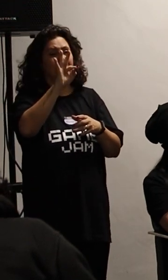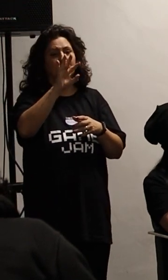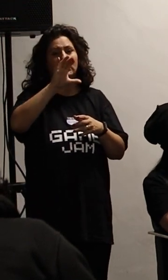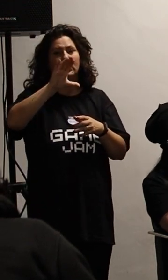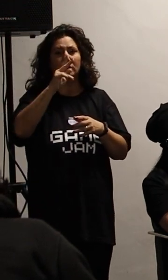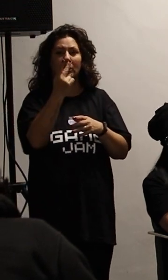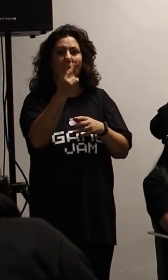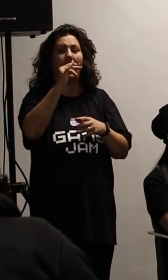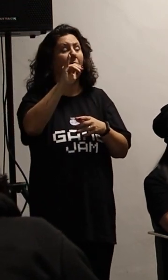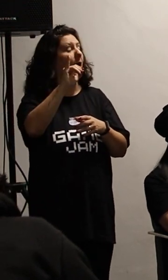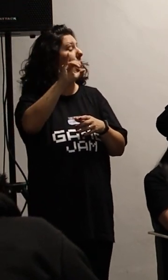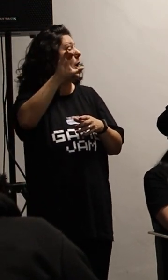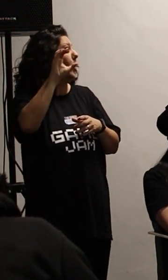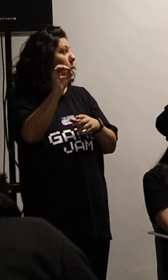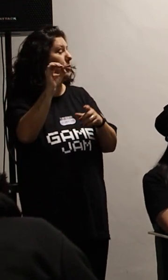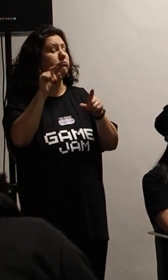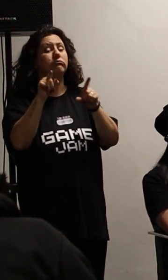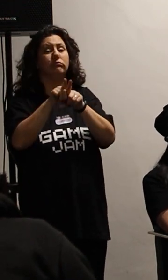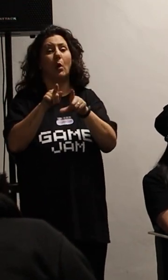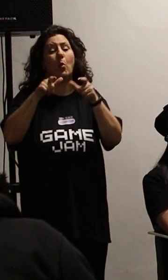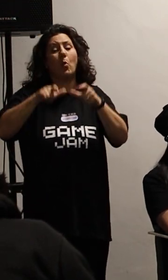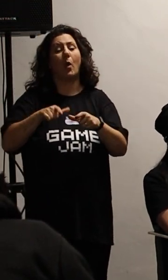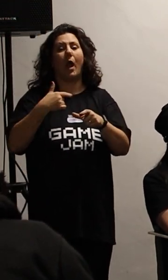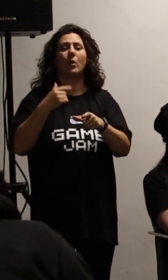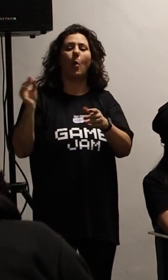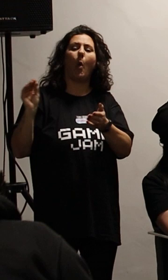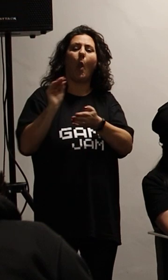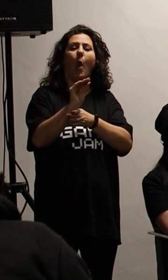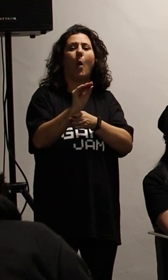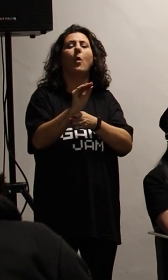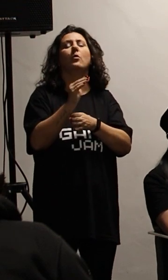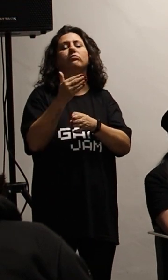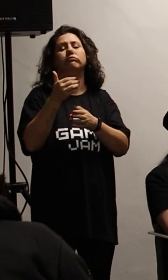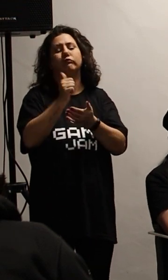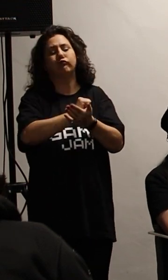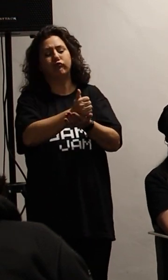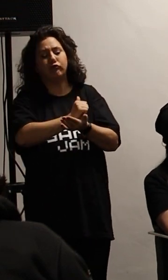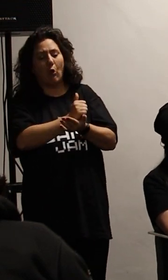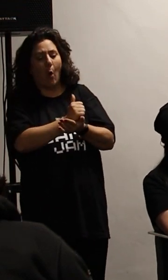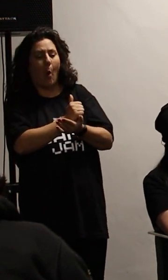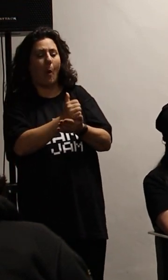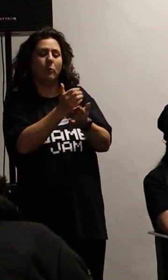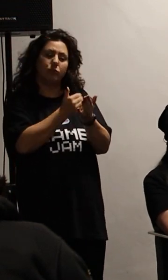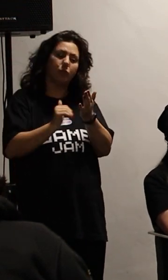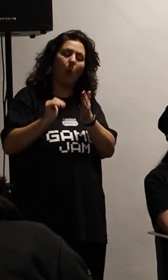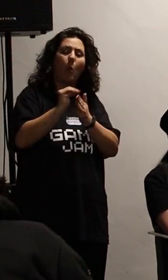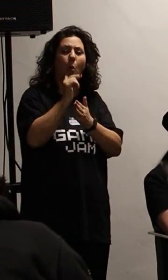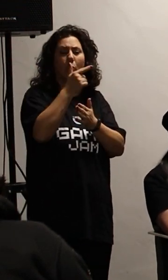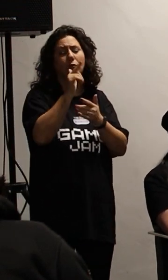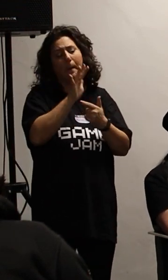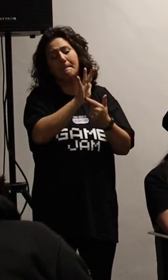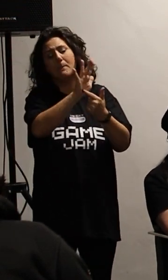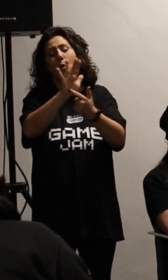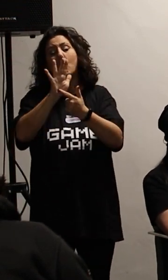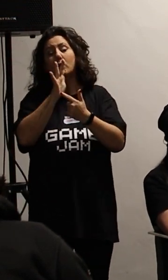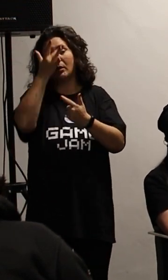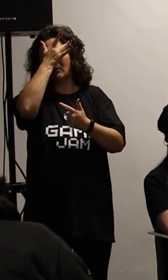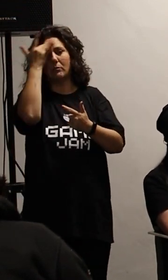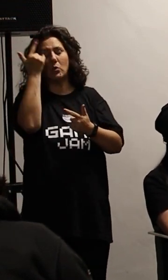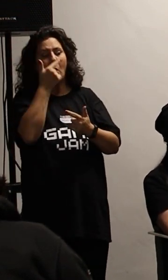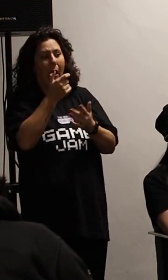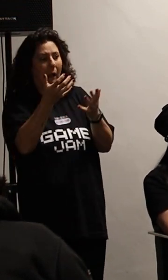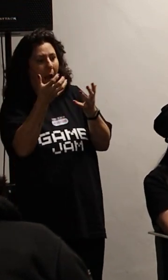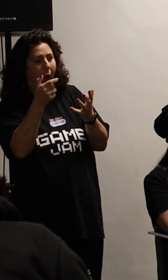o pessoal usa o ArtStation atualmente, né? Uma época era o DeviantArt, enfim, isso vai mudando conforme